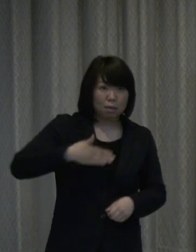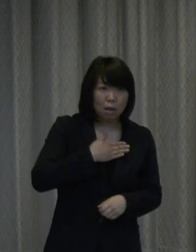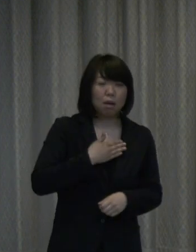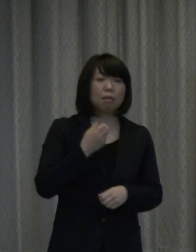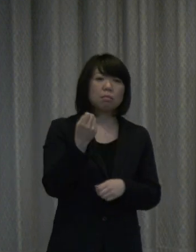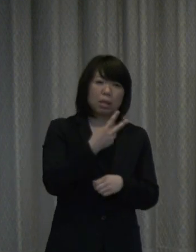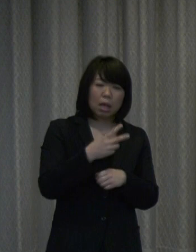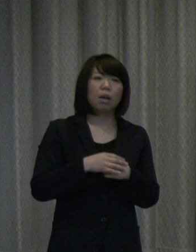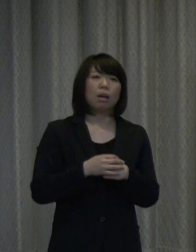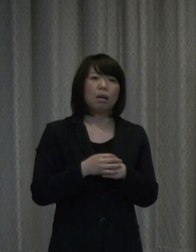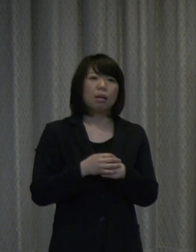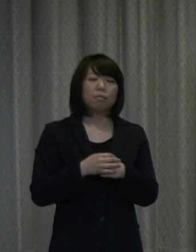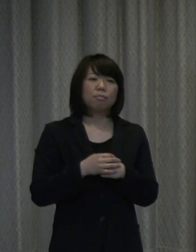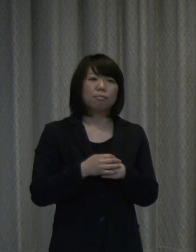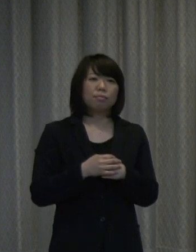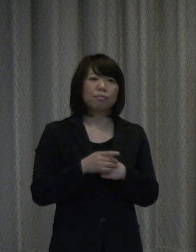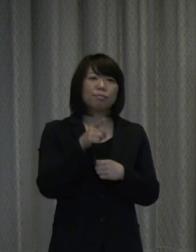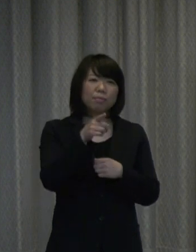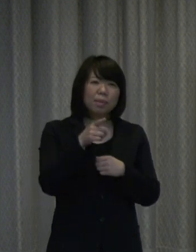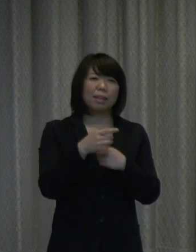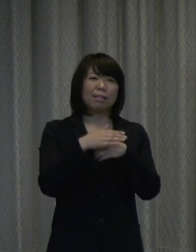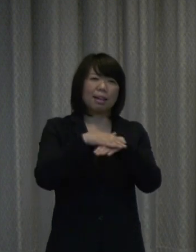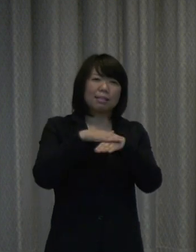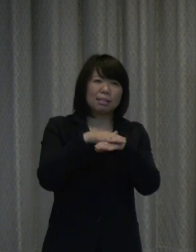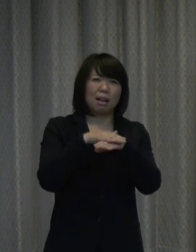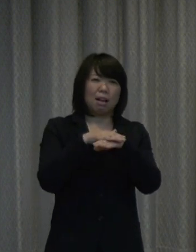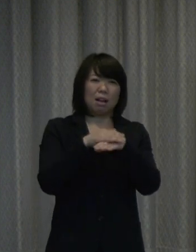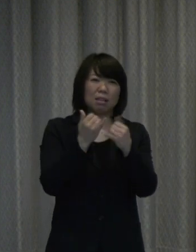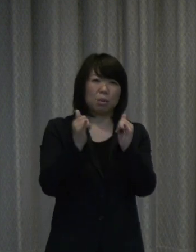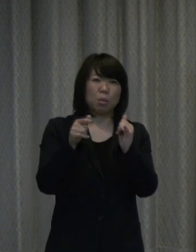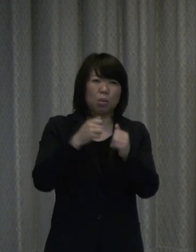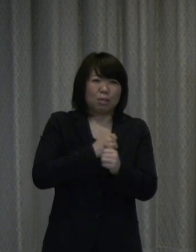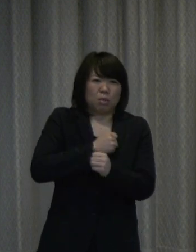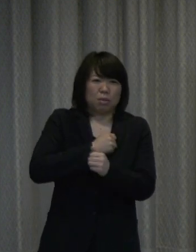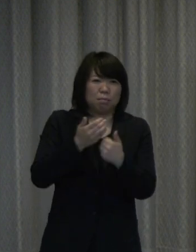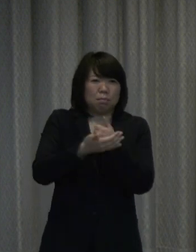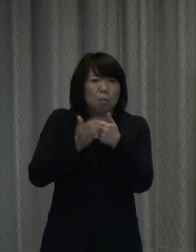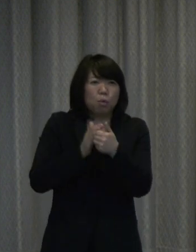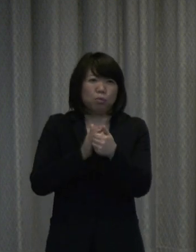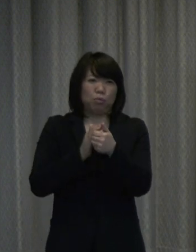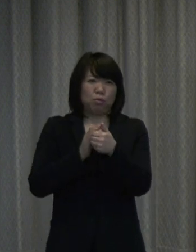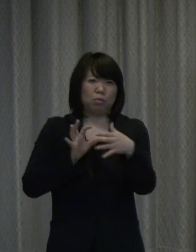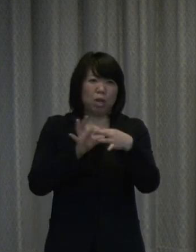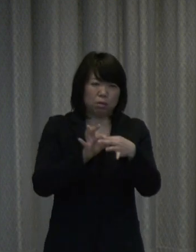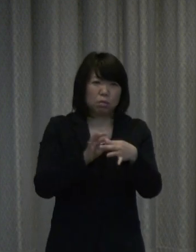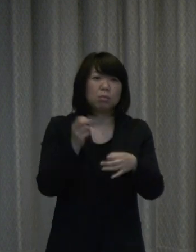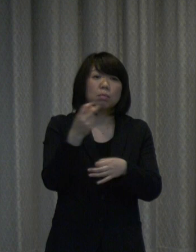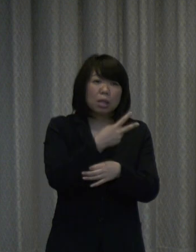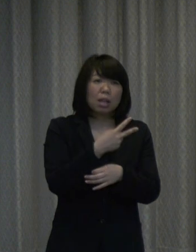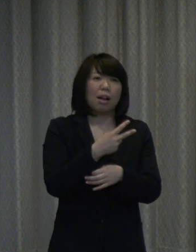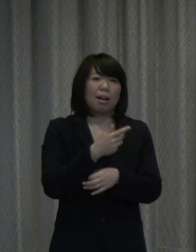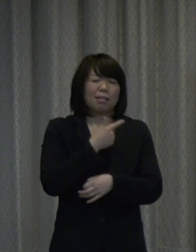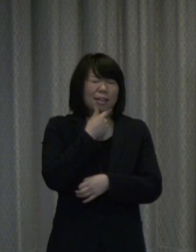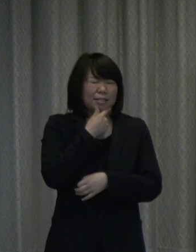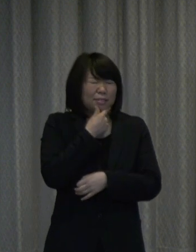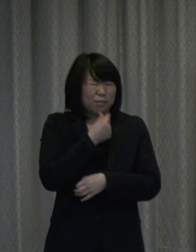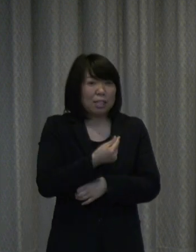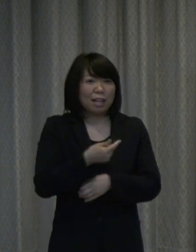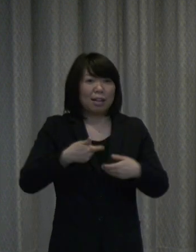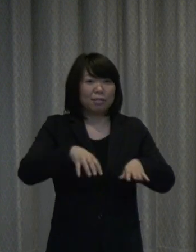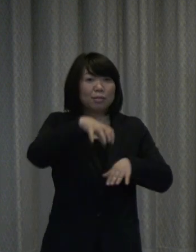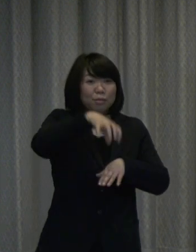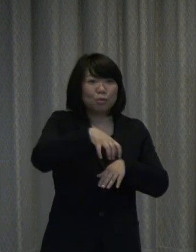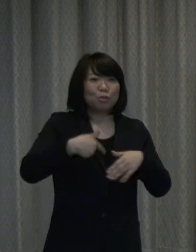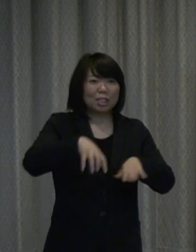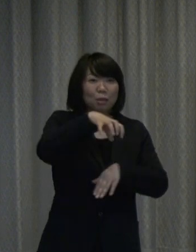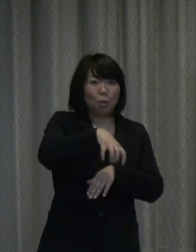してあなたの大切な方の命を守る、そしてまた大好きなこの